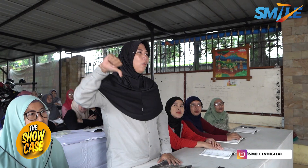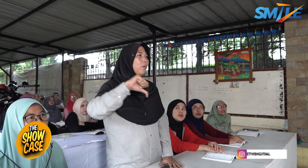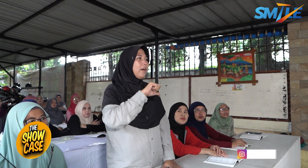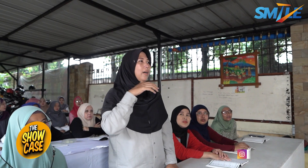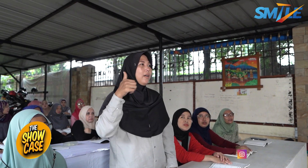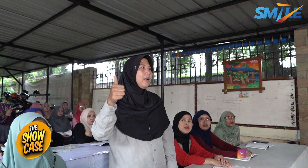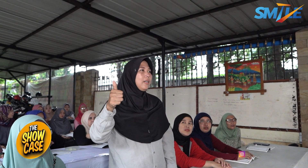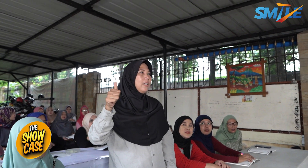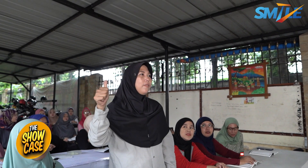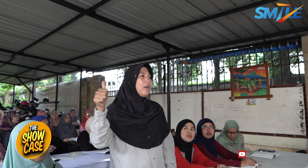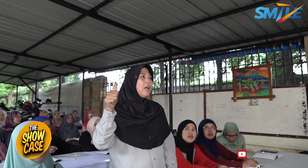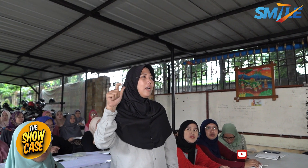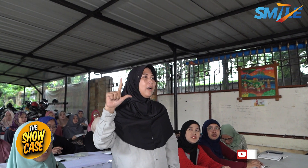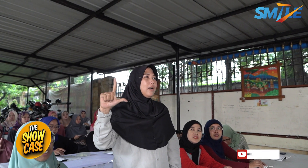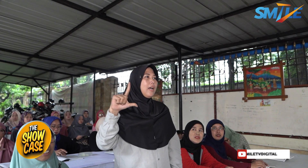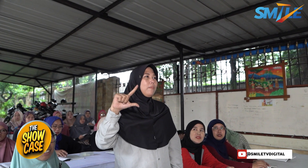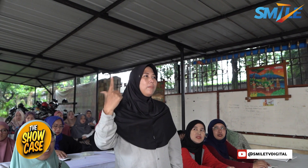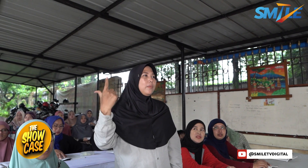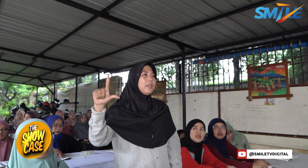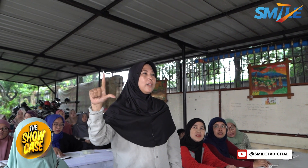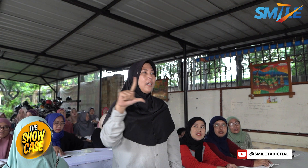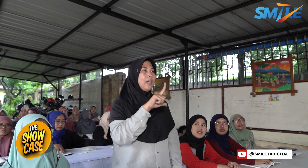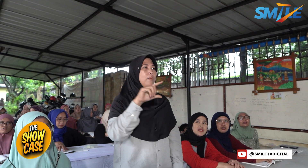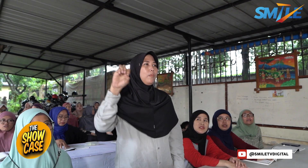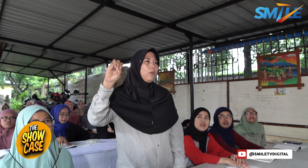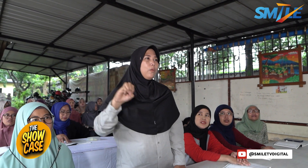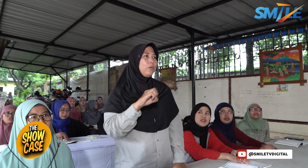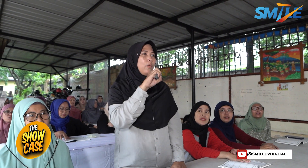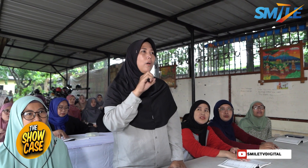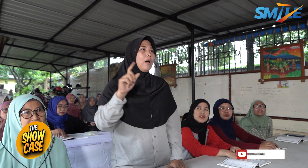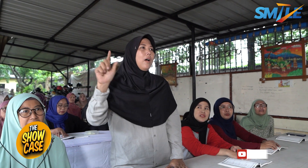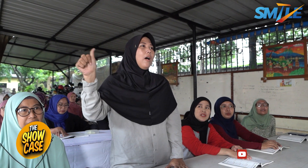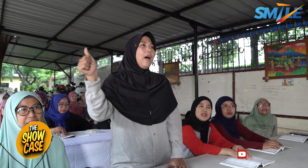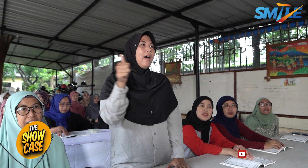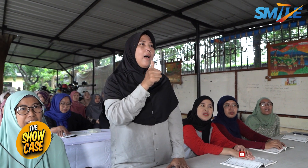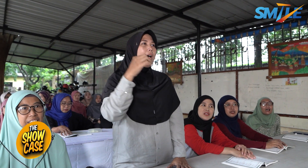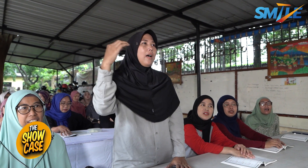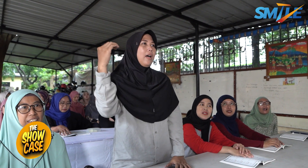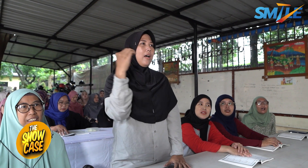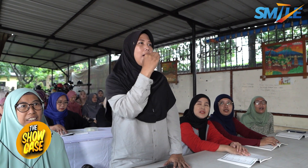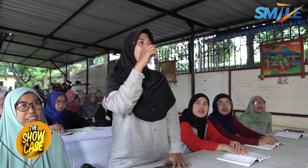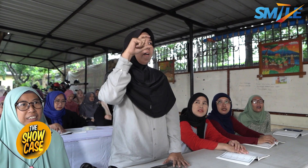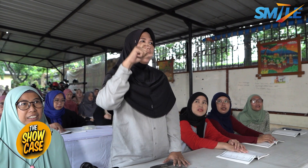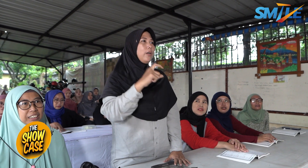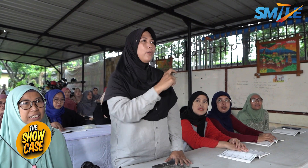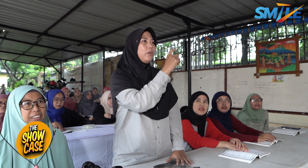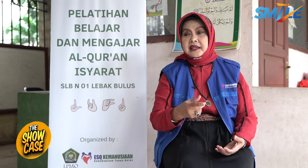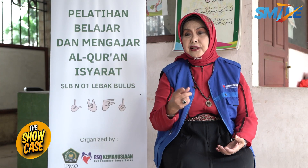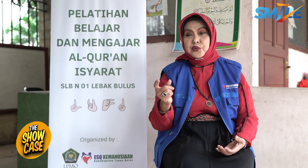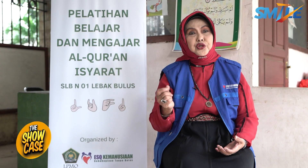diajak dalam memberi masukan seperti apa metode apa yang paling mudah dan paling bisa dipahami sehingga akhirnya terwujud